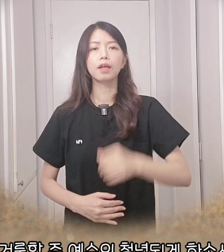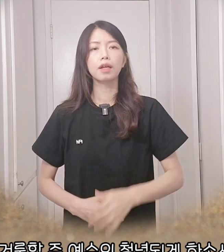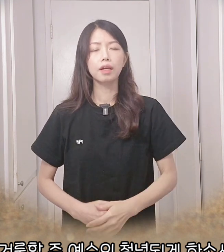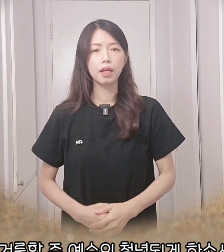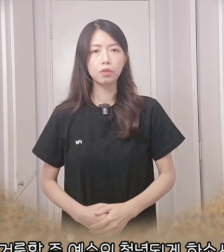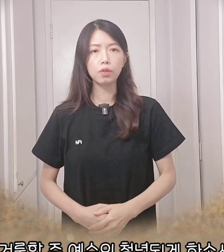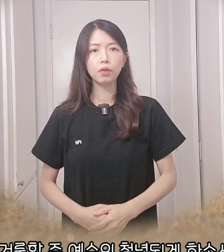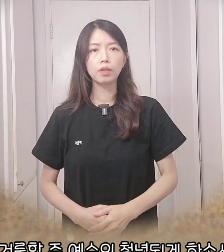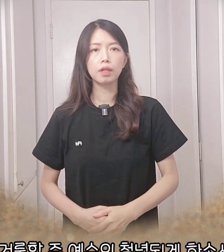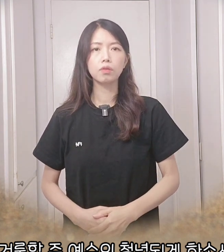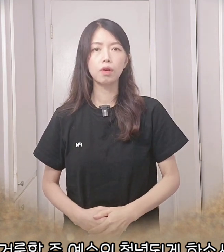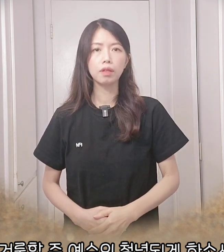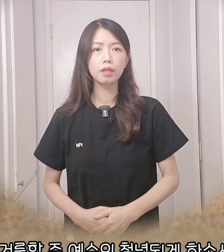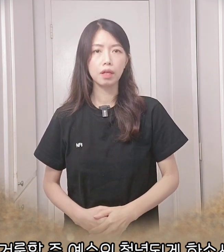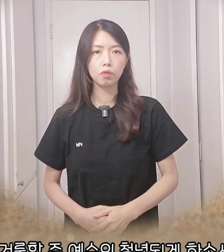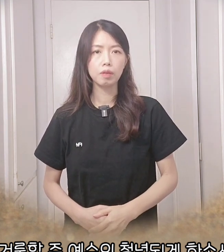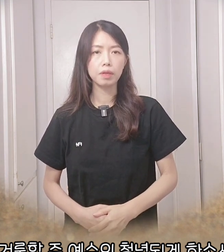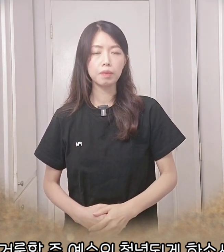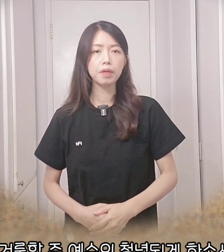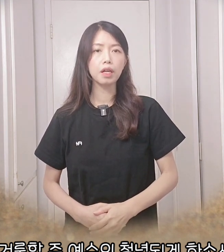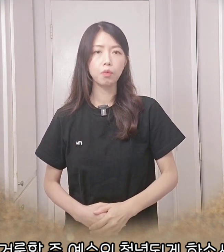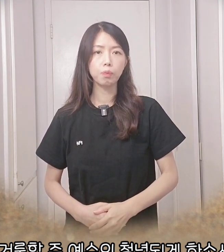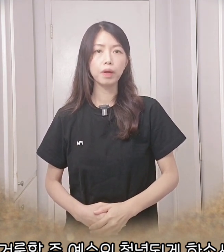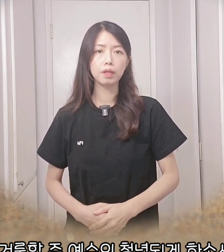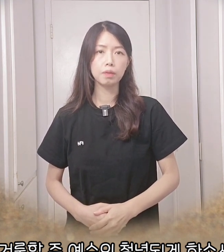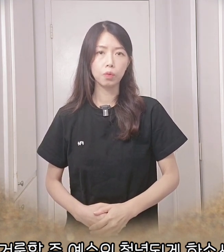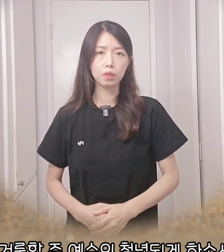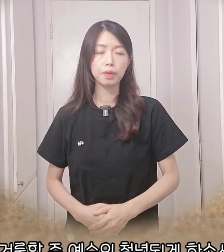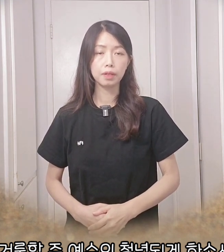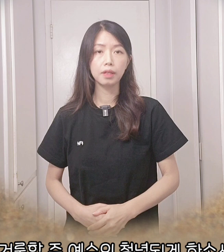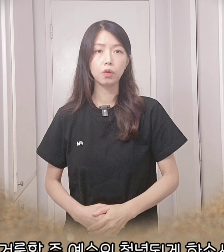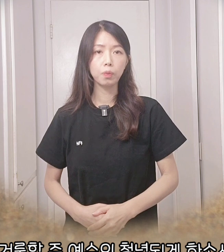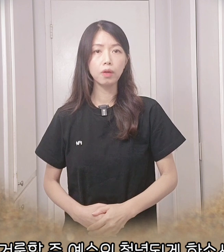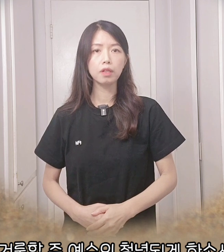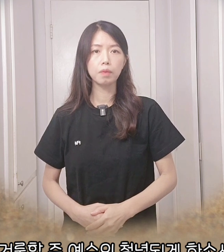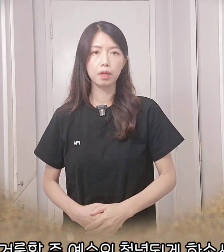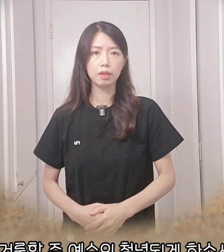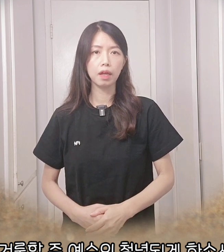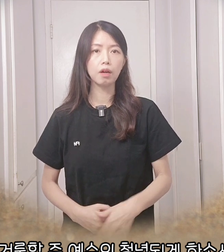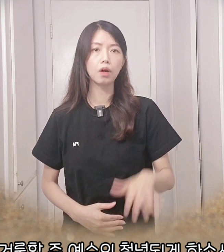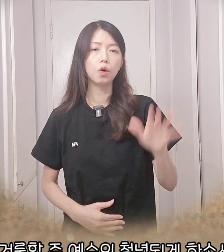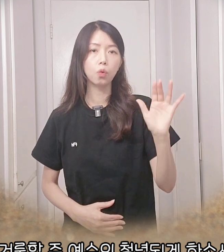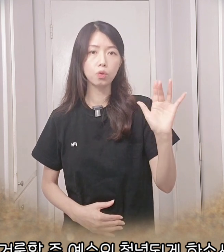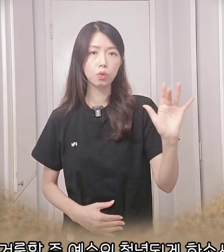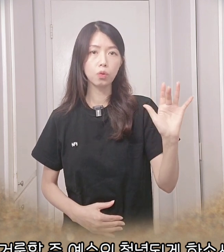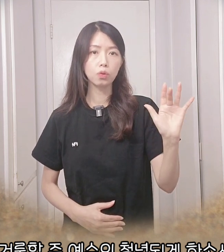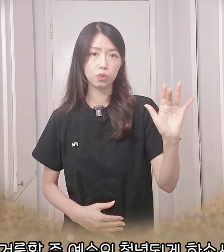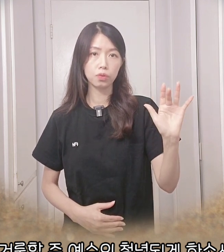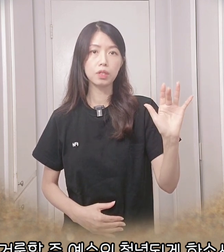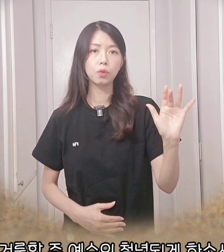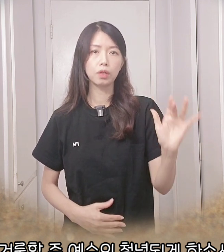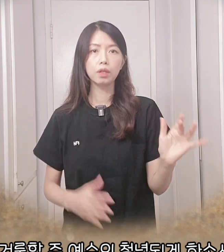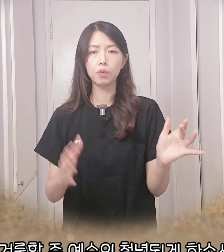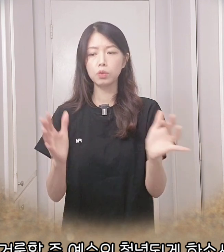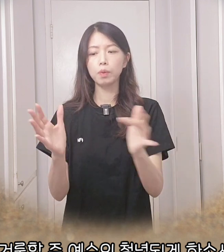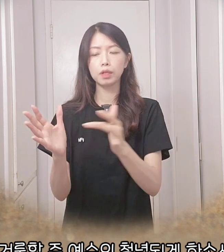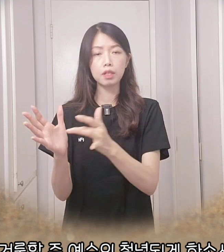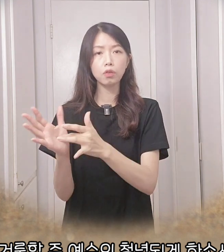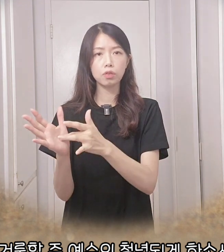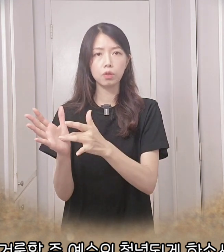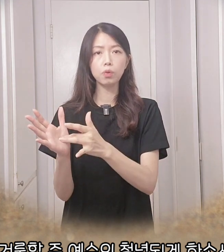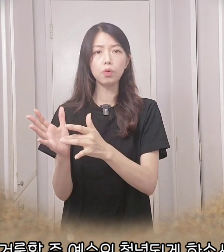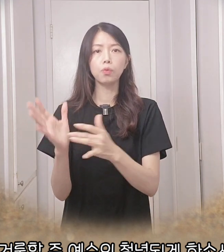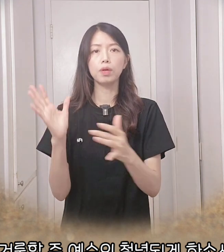했죠. 예수라고 한 뜻의 수어는 예수님이 십자가에 못 박히신 모습을 그대로 표현하시면 되는데요. 오른손 중지로는